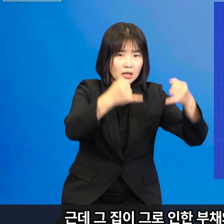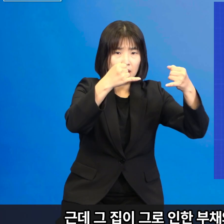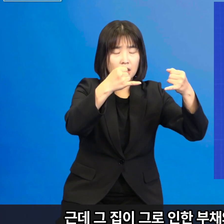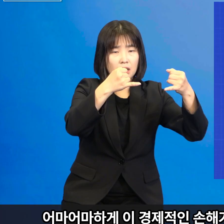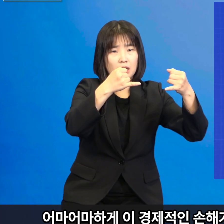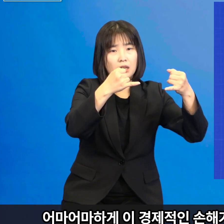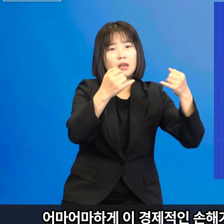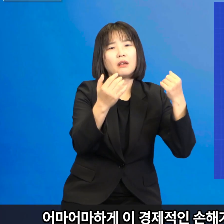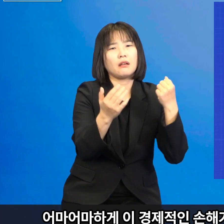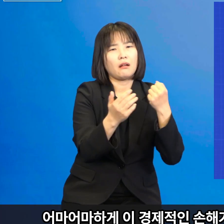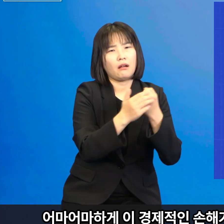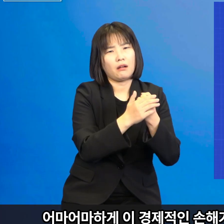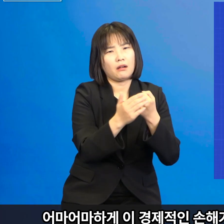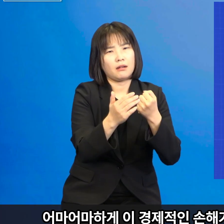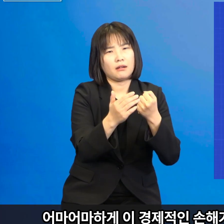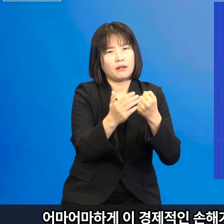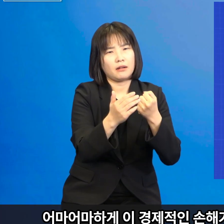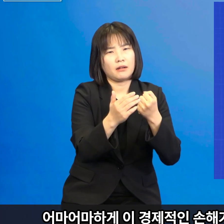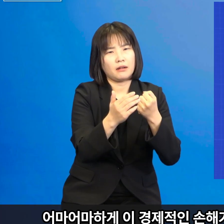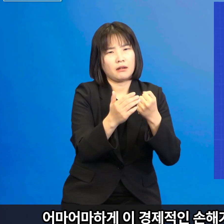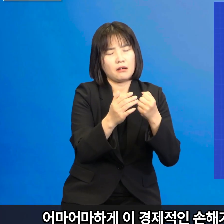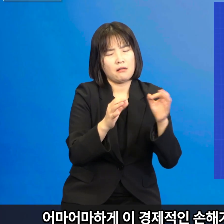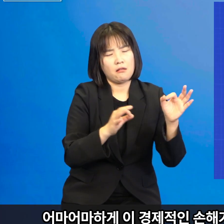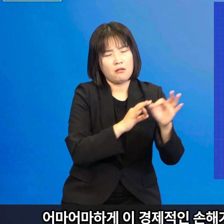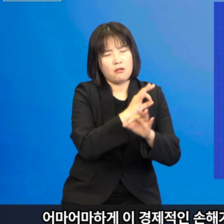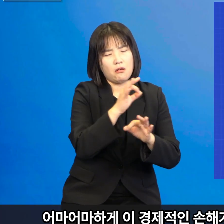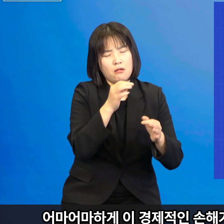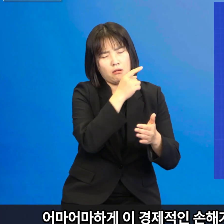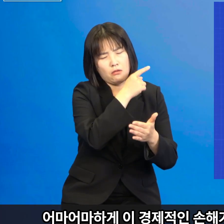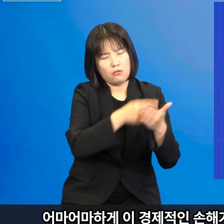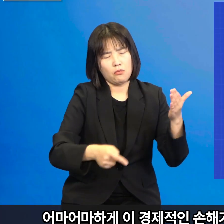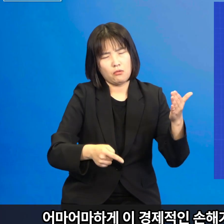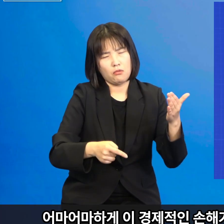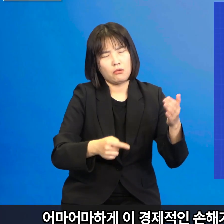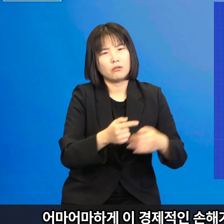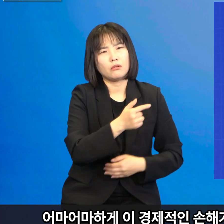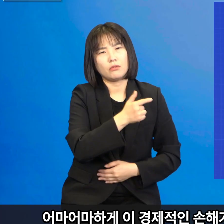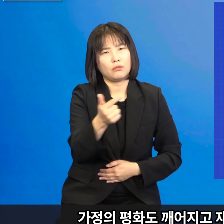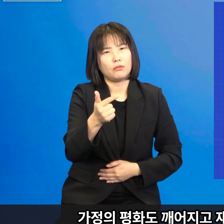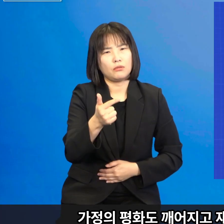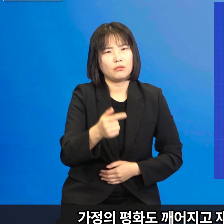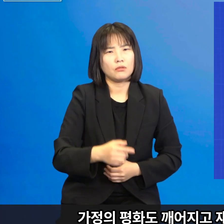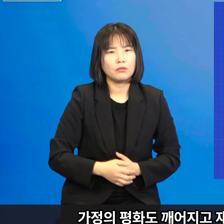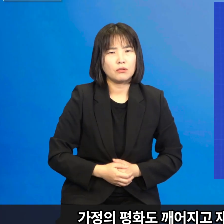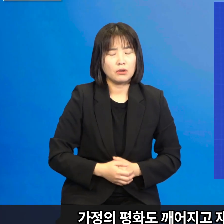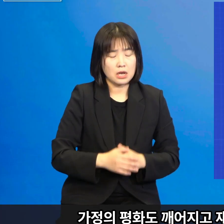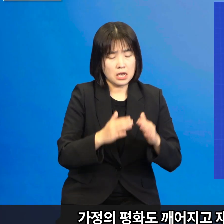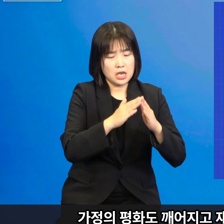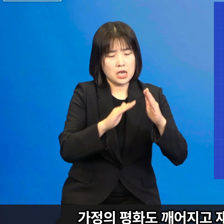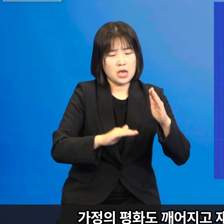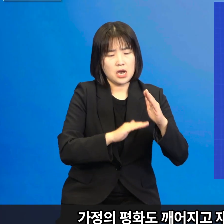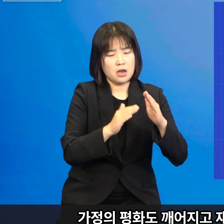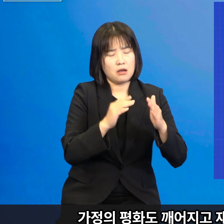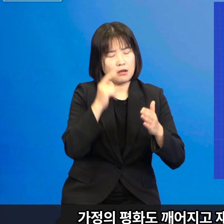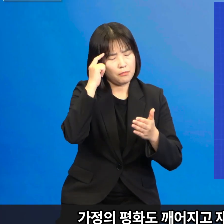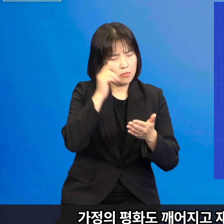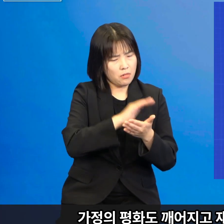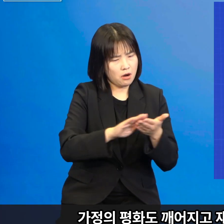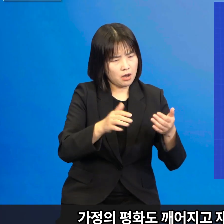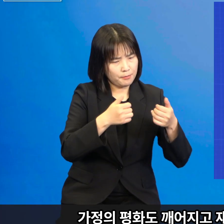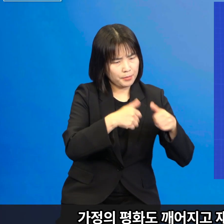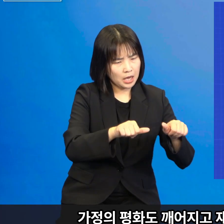올라감에 따라 어마어마하게 이 경제적인 손해가 오고 가정의 부채를 가져오면서 가정의 평화도 깨어지고 재정적인